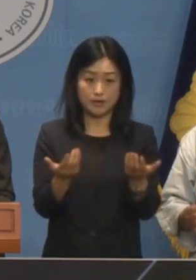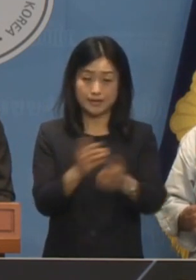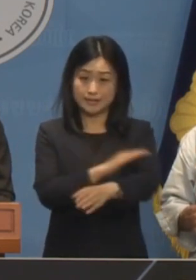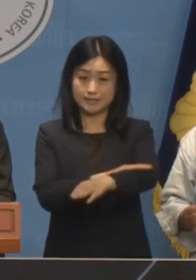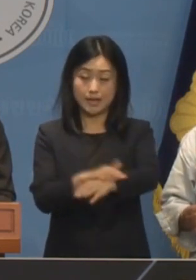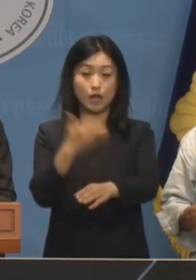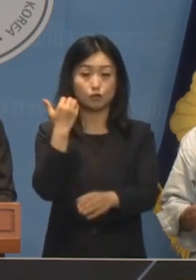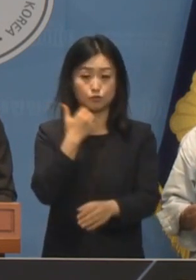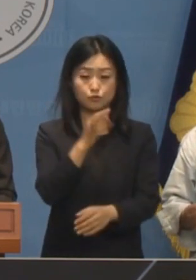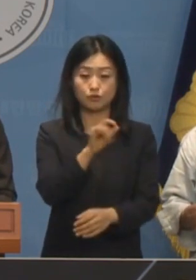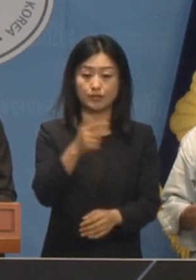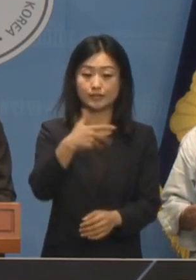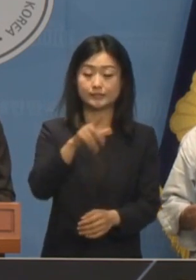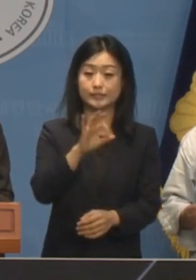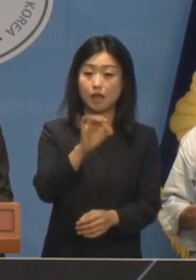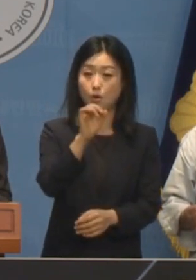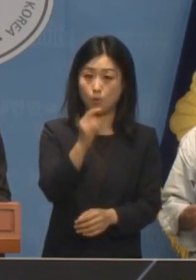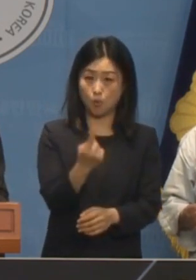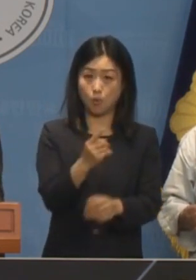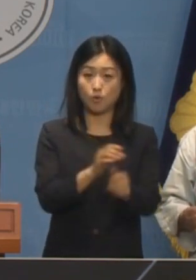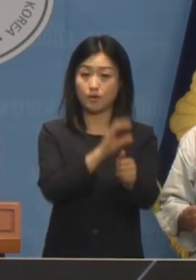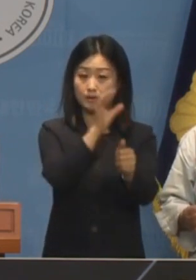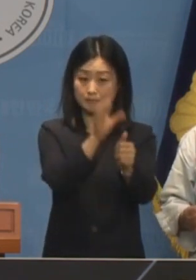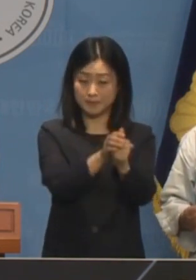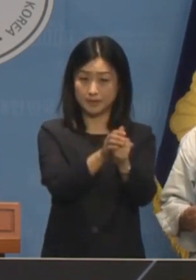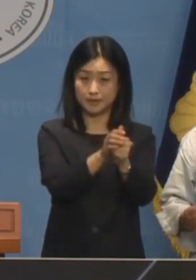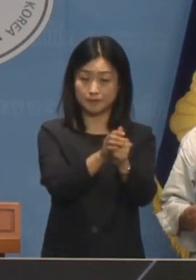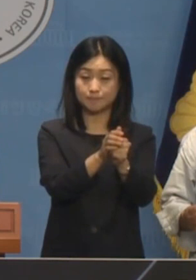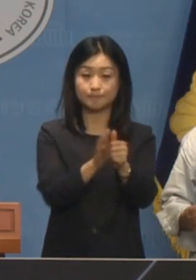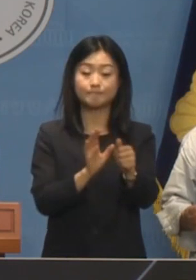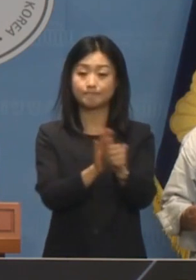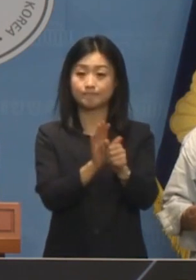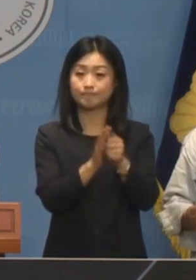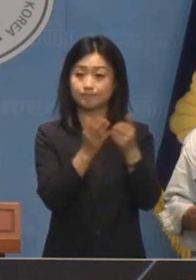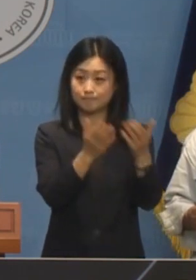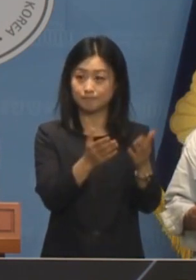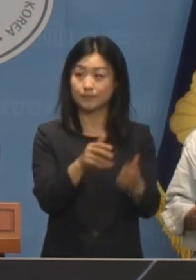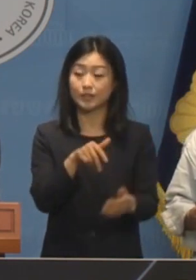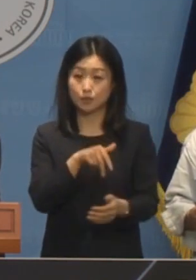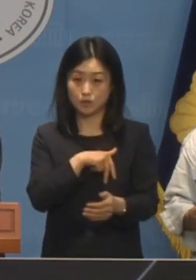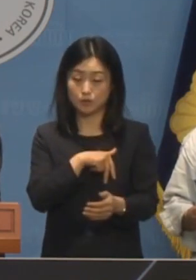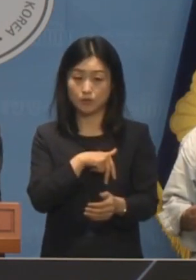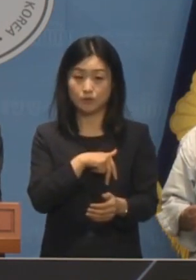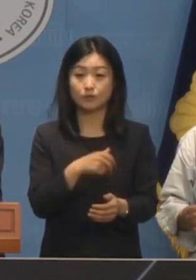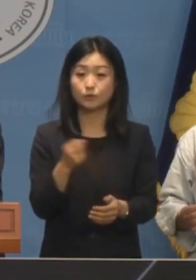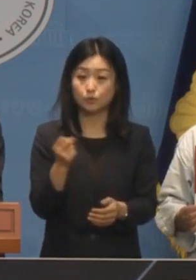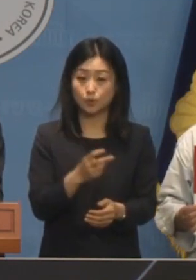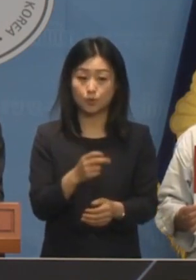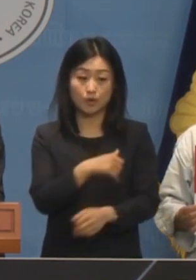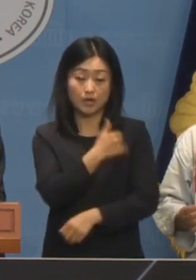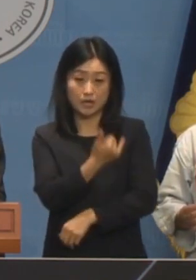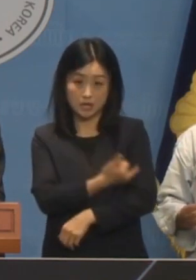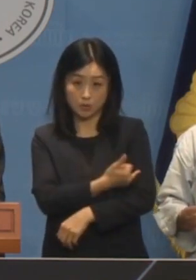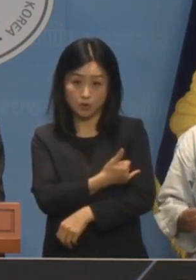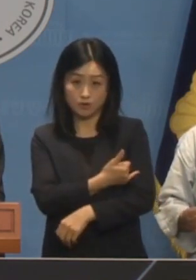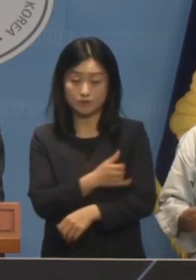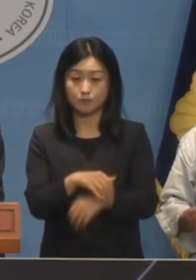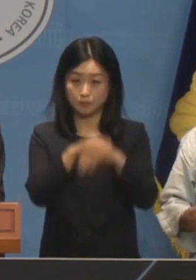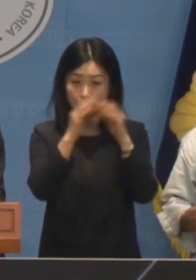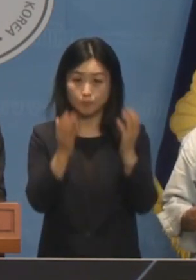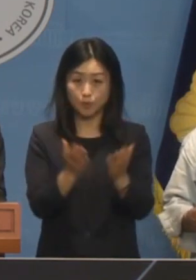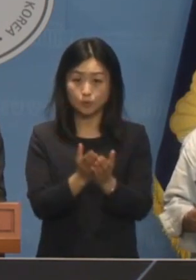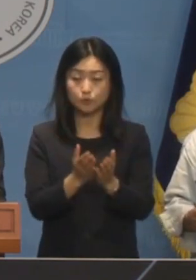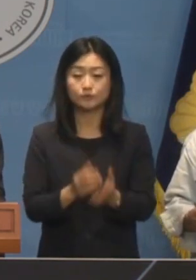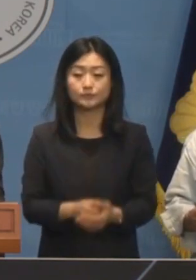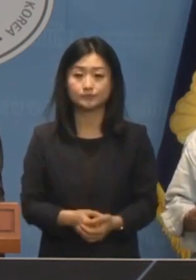인물이 안창호 후보자라 믿기에 적극 지지한다. 정치권은 물론 인권위 또한 일반 국민은 안중에도 없이